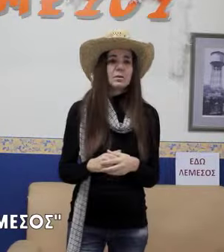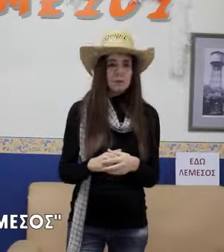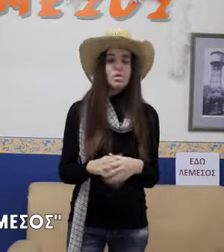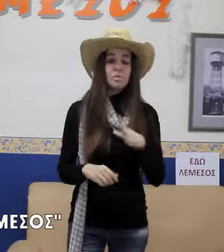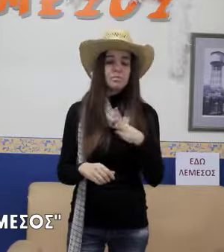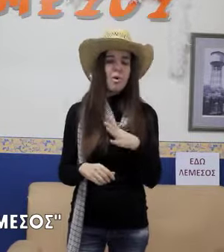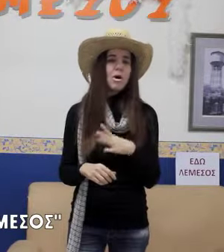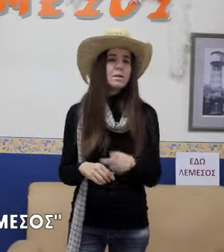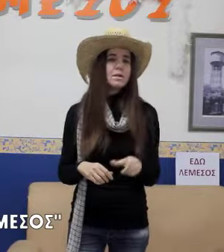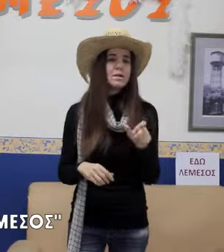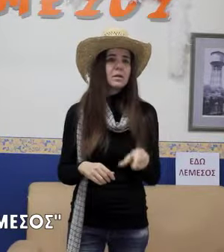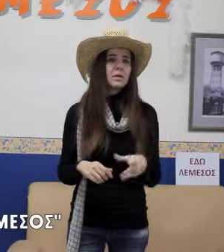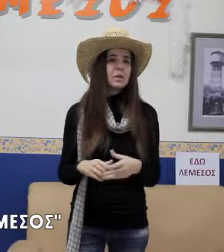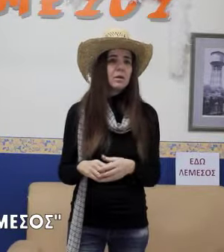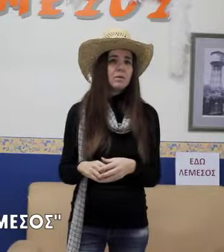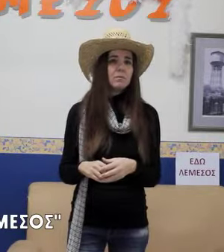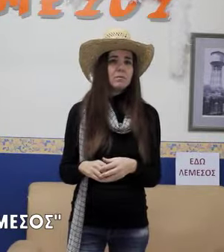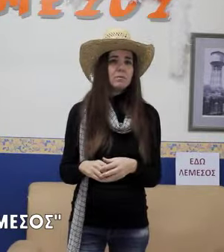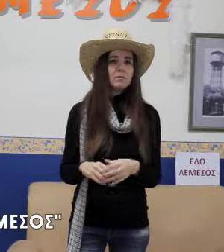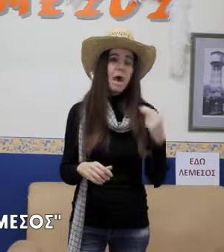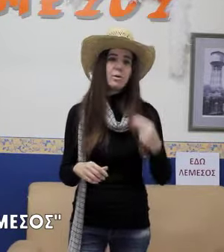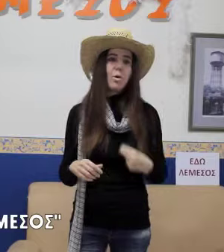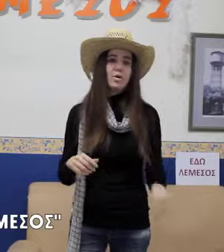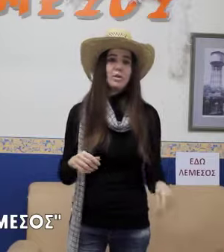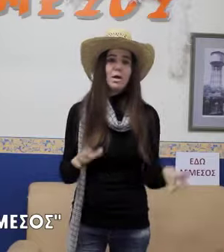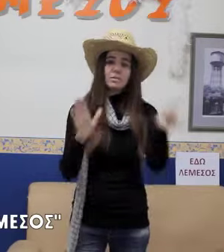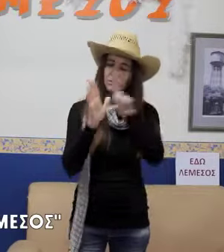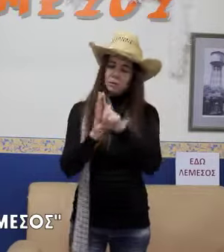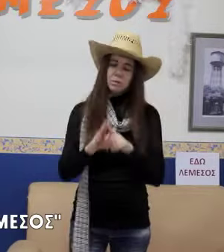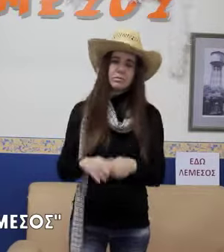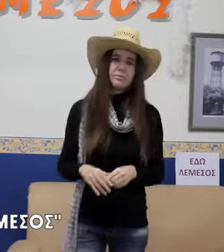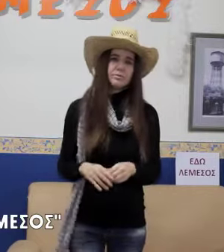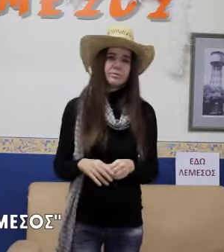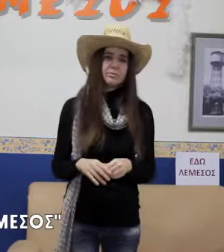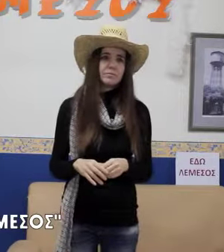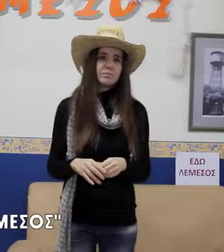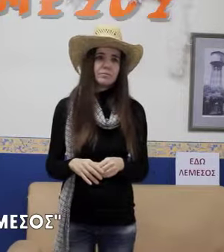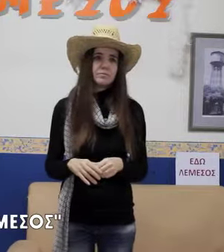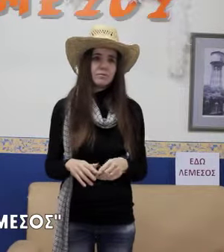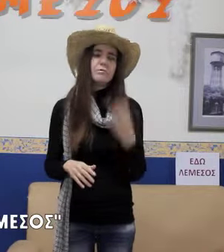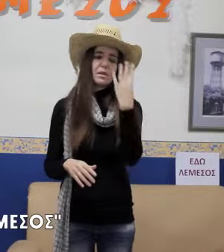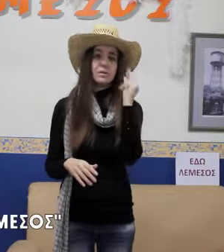στους πολίτες από τον Δήμαρχο Λεμεσού στις 4 το απόγευμα.